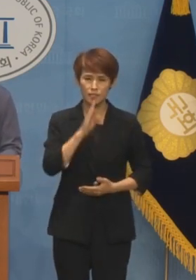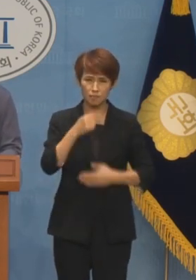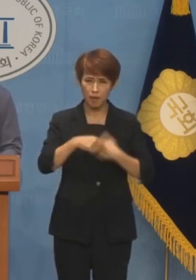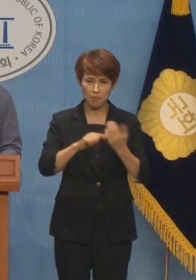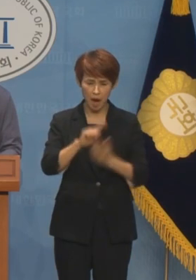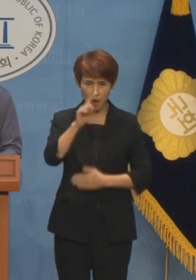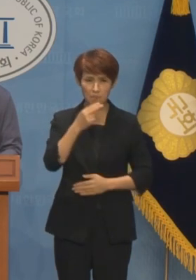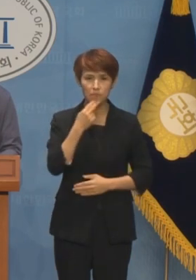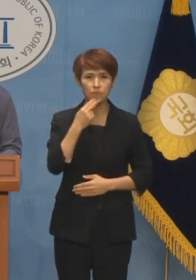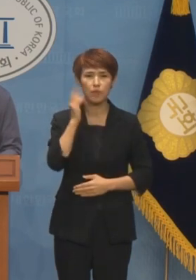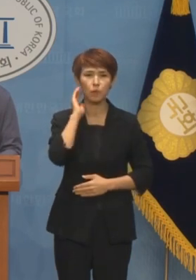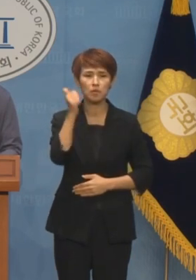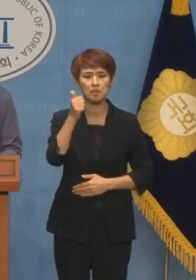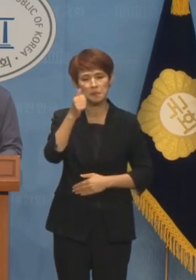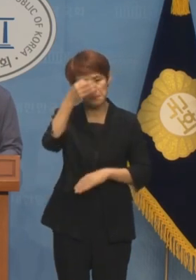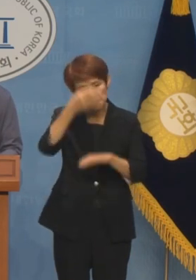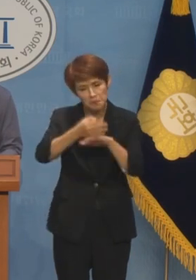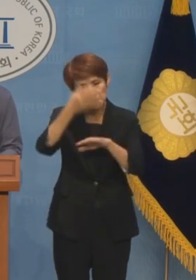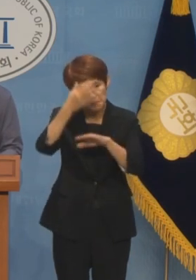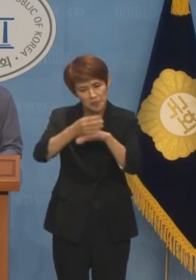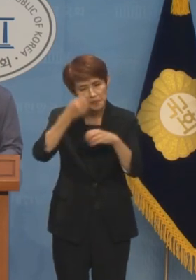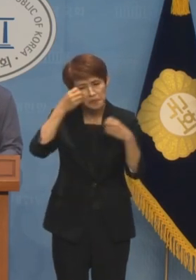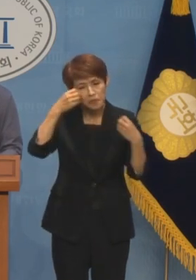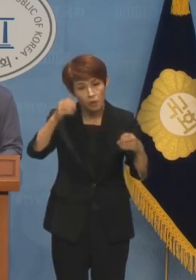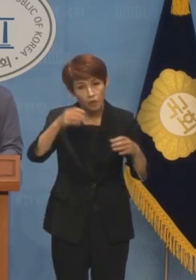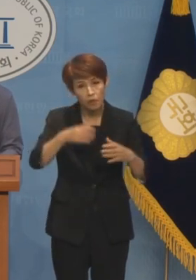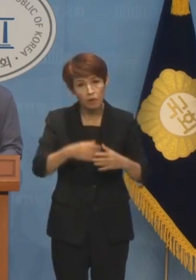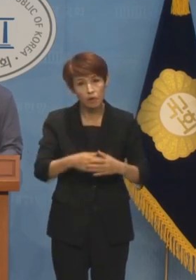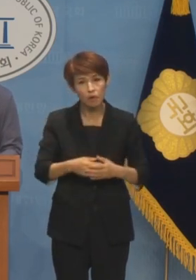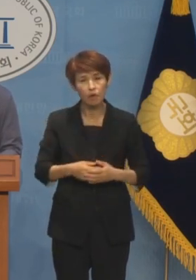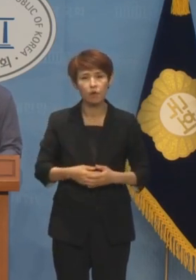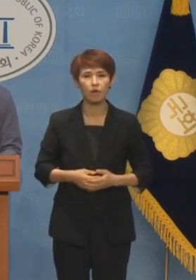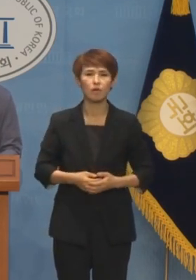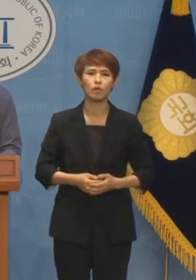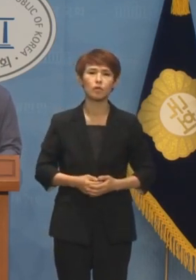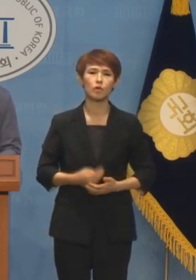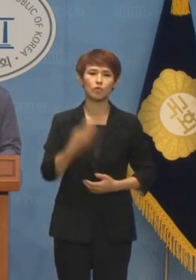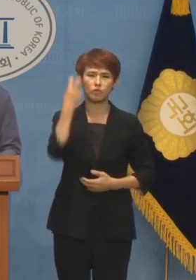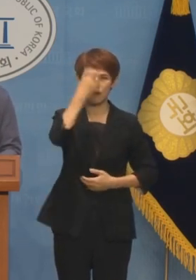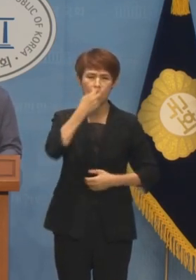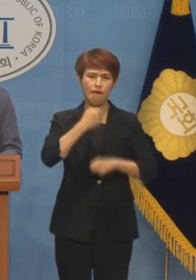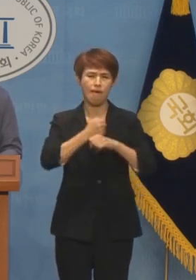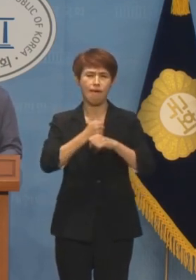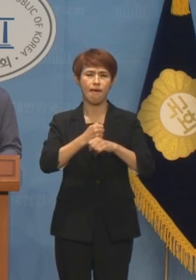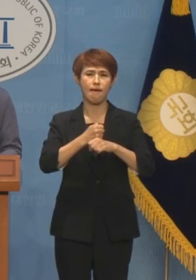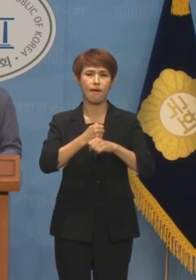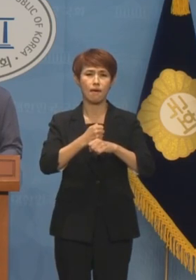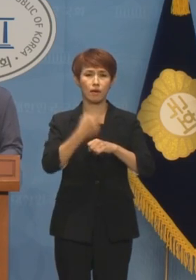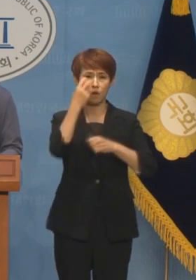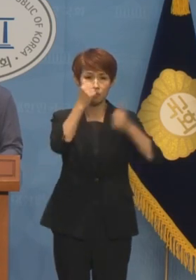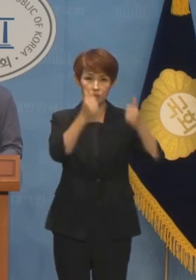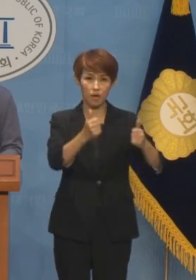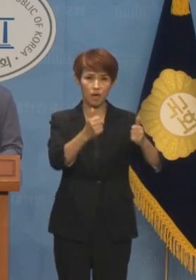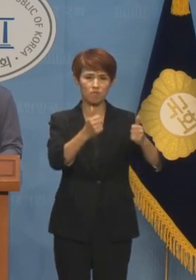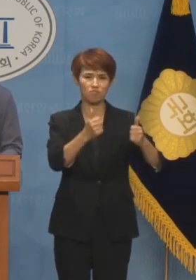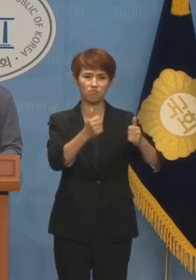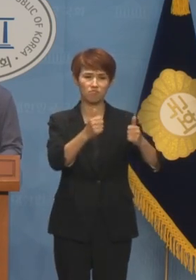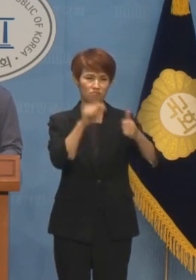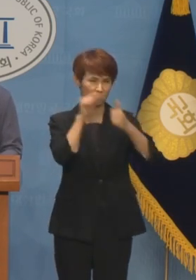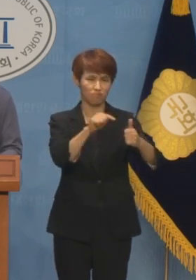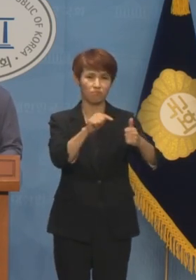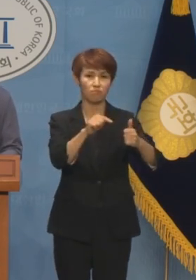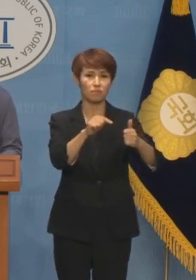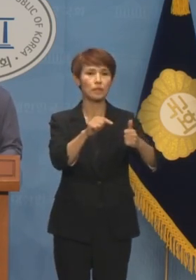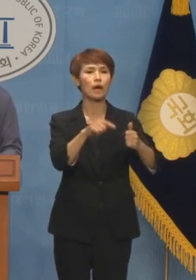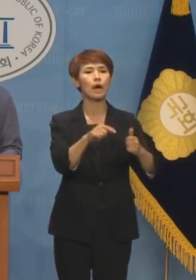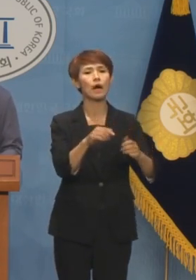않은 대통령의 사과 신용, 그리고 엄중한 수사를 천명했던 검찰에 대한 전면